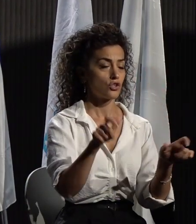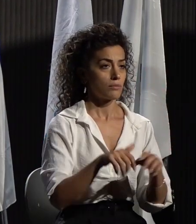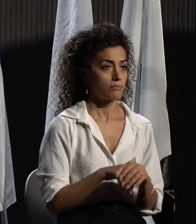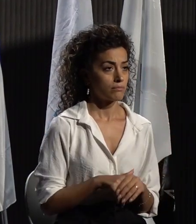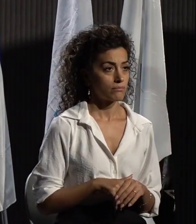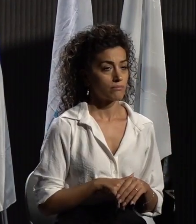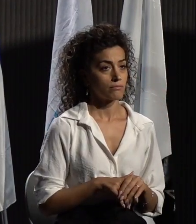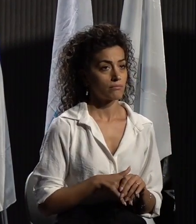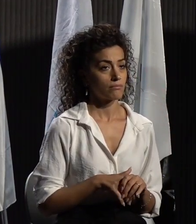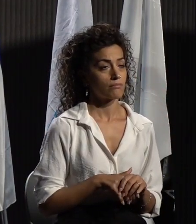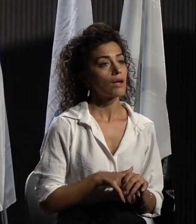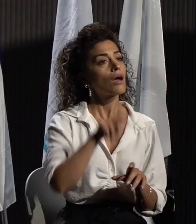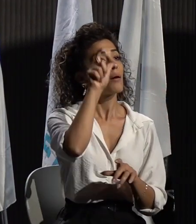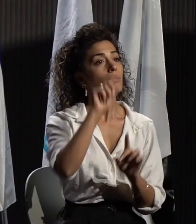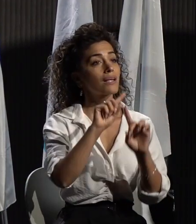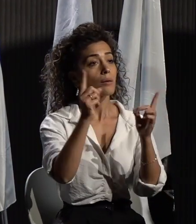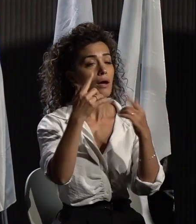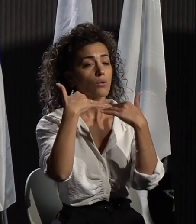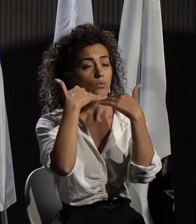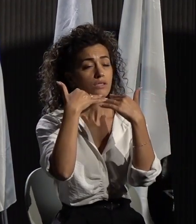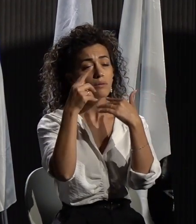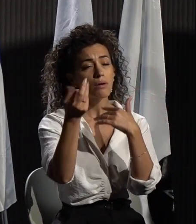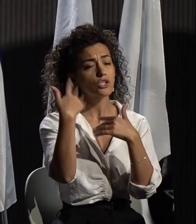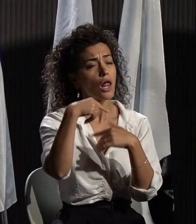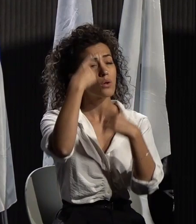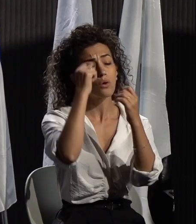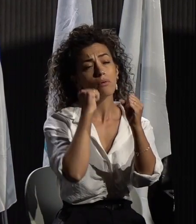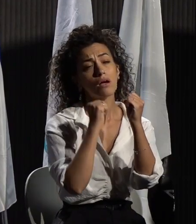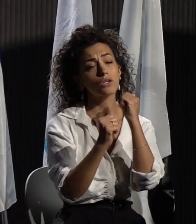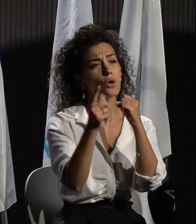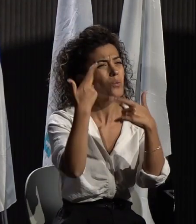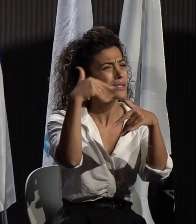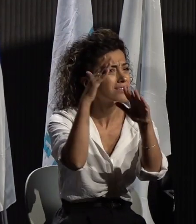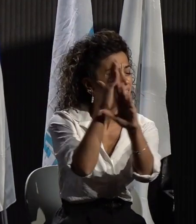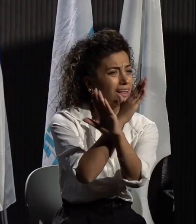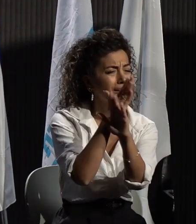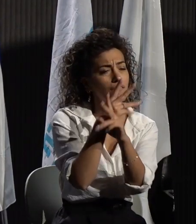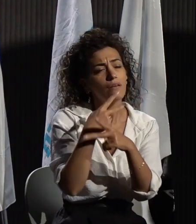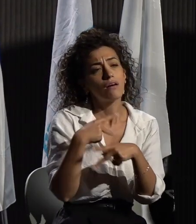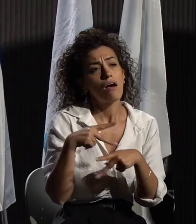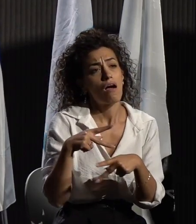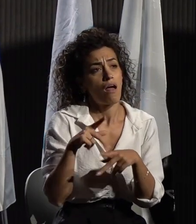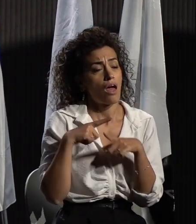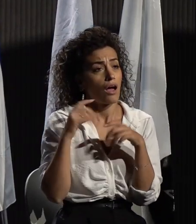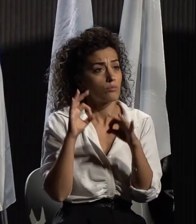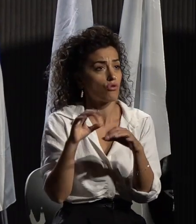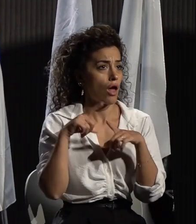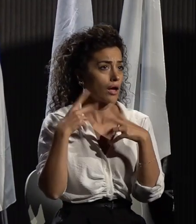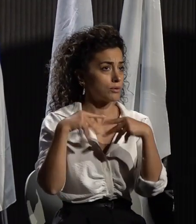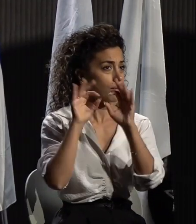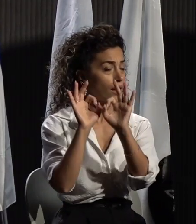אחר דיבר על יום נורא שעבר עליו שוב, בהסתתרות ובפחד לחייו ולחיי